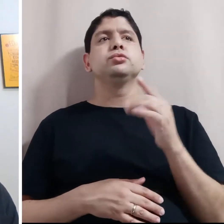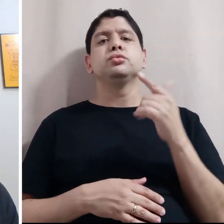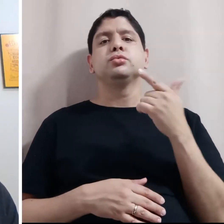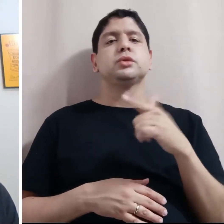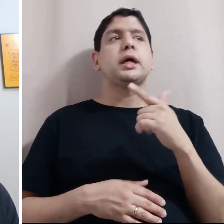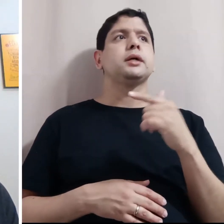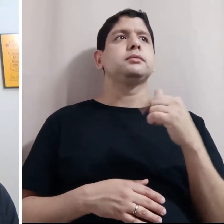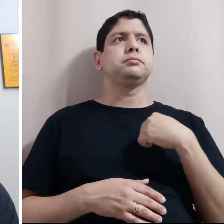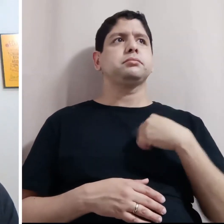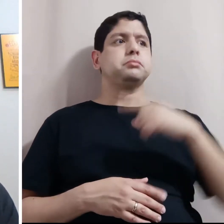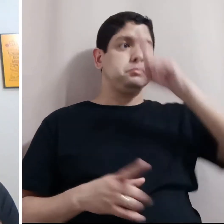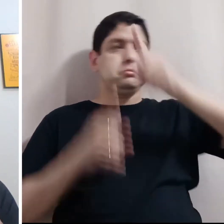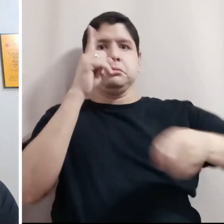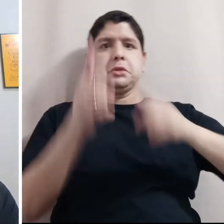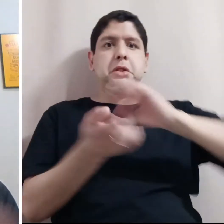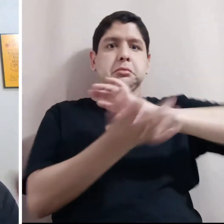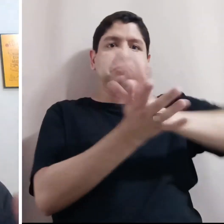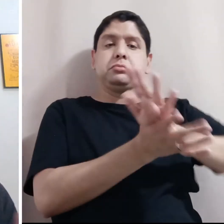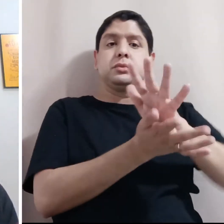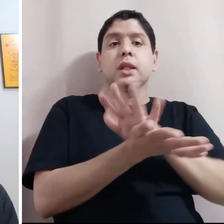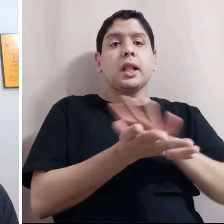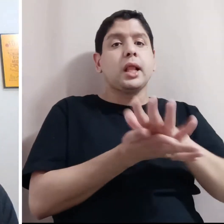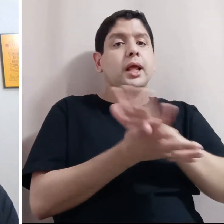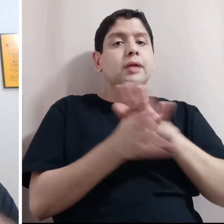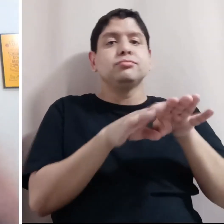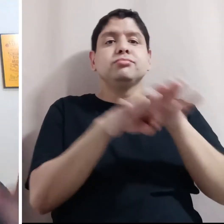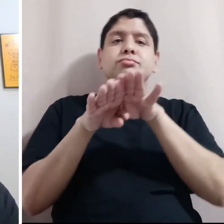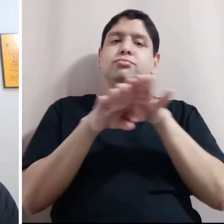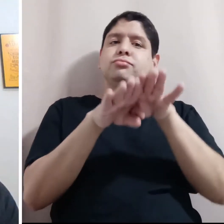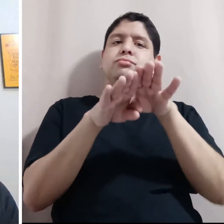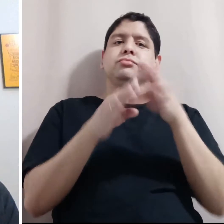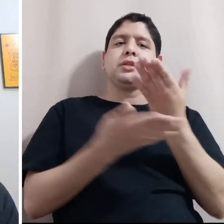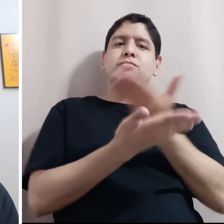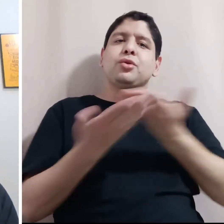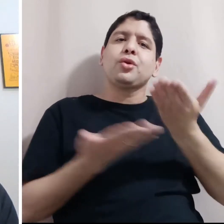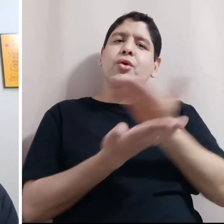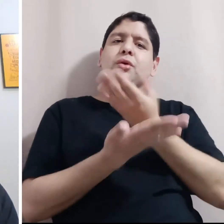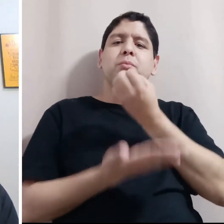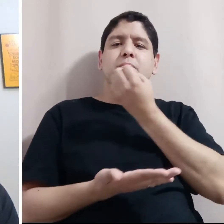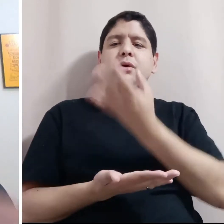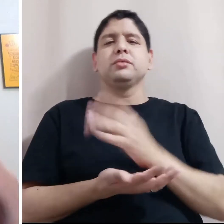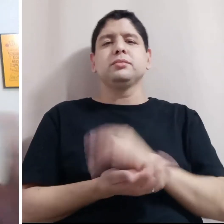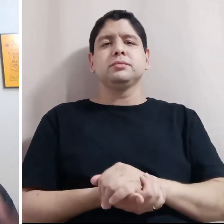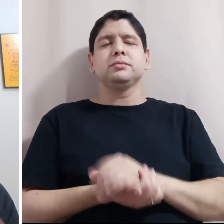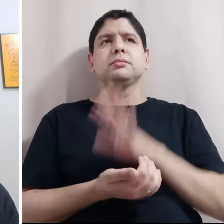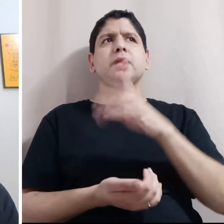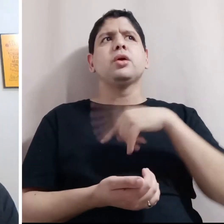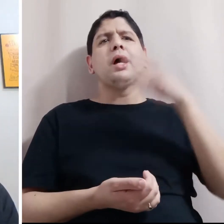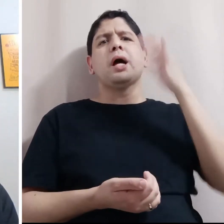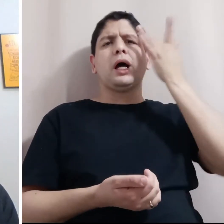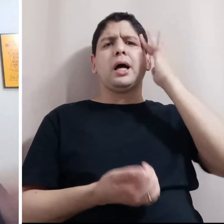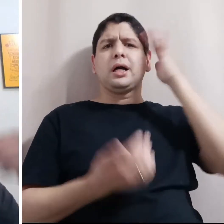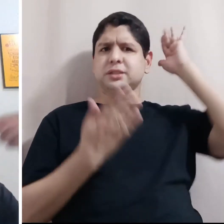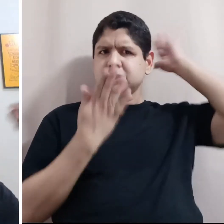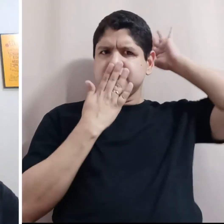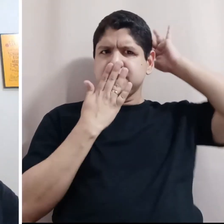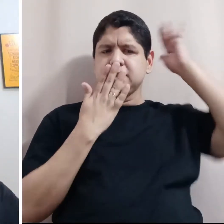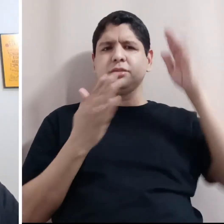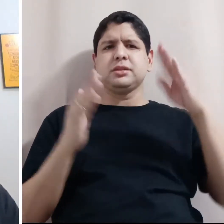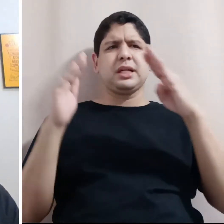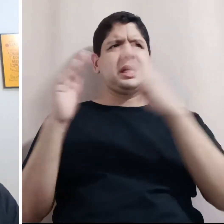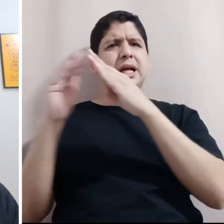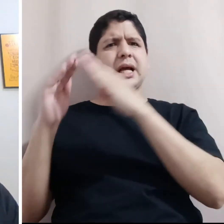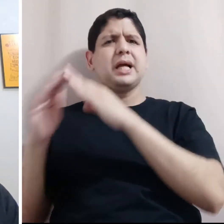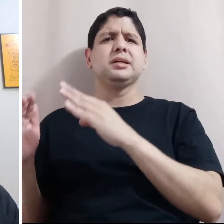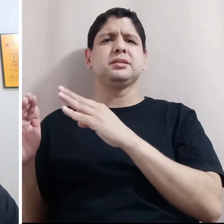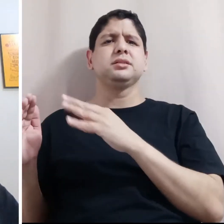não tinha ninguém, por exemplo, com um poder maior sobre os outros. A gente até vai falar mais sobre isso, né? Mas essa visão que a gente tem do índio vivendo no